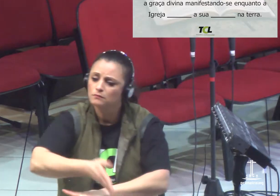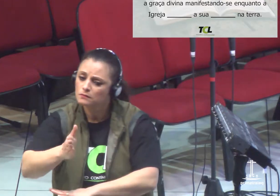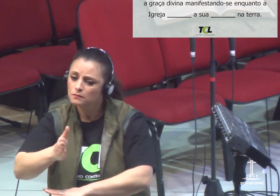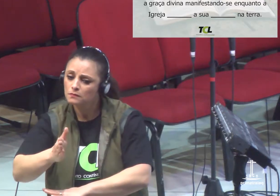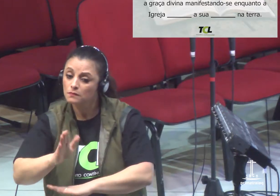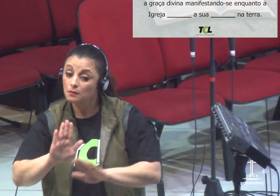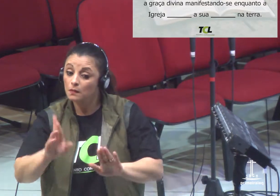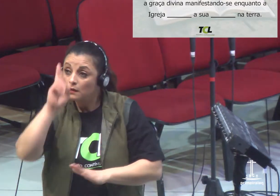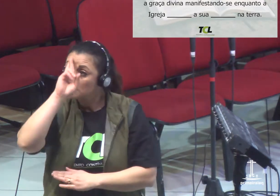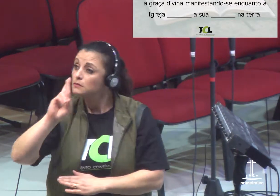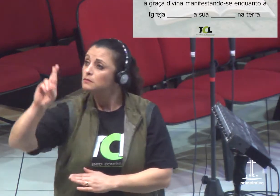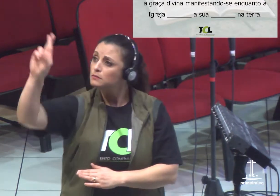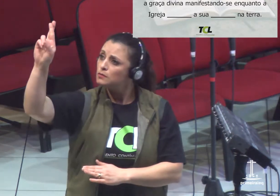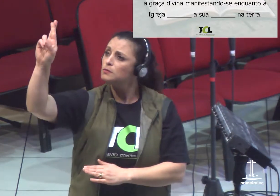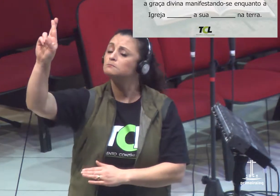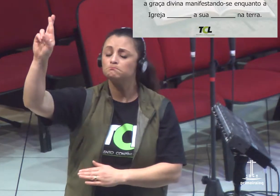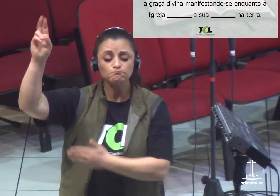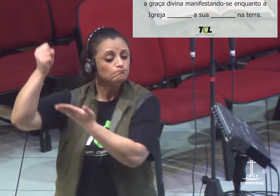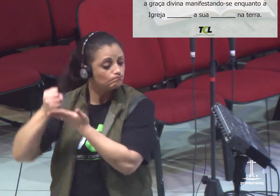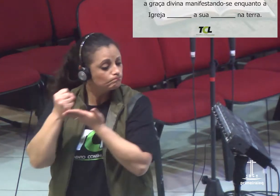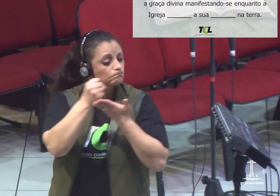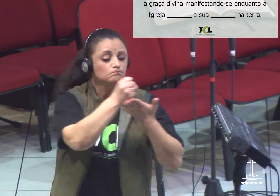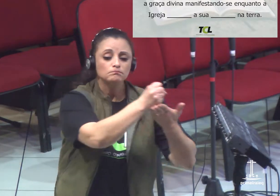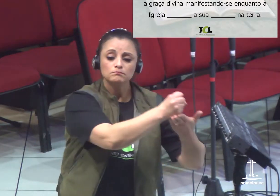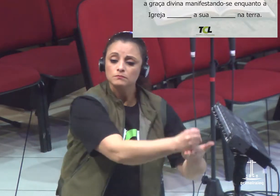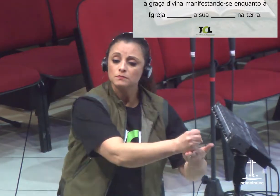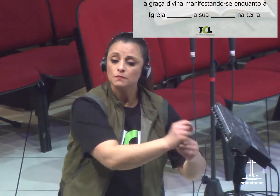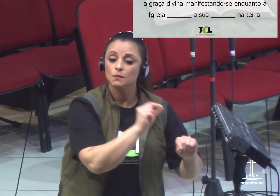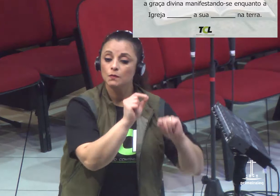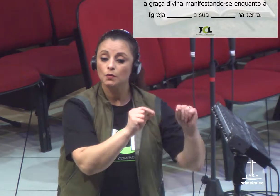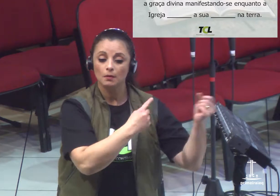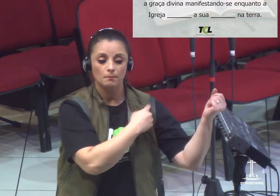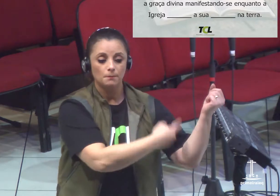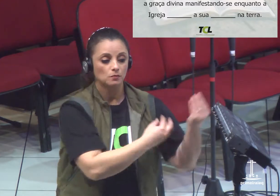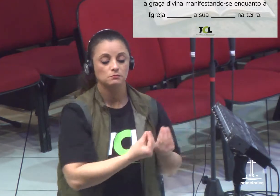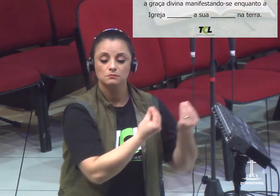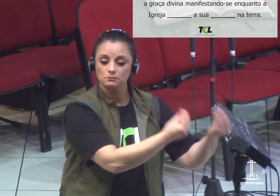E o Senhor cooperava com eles.